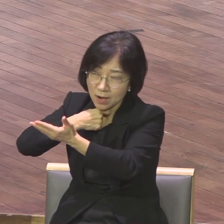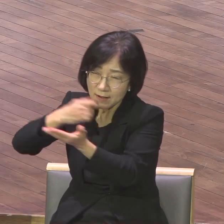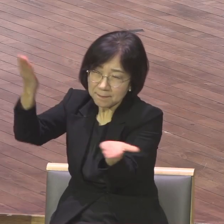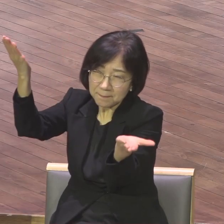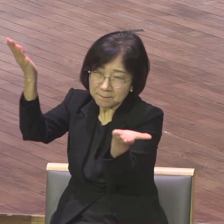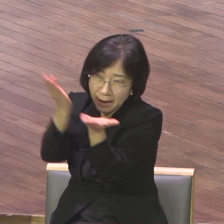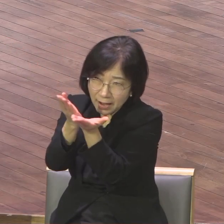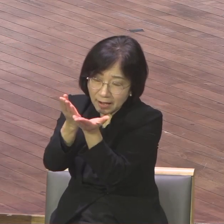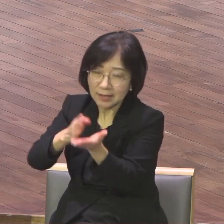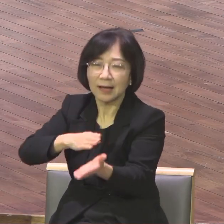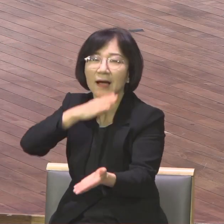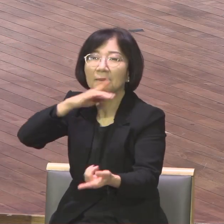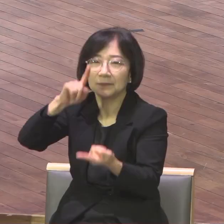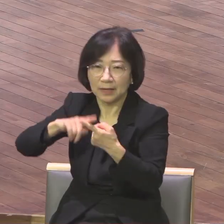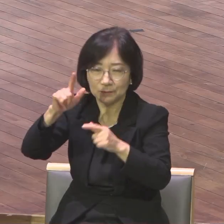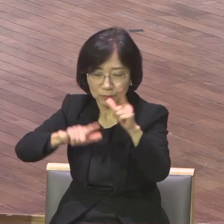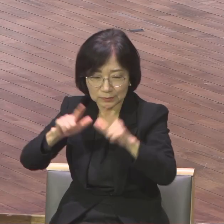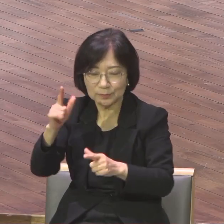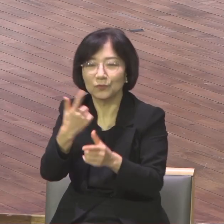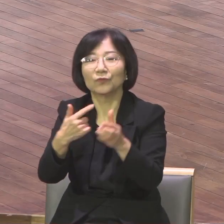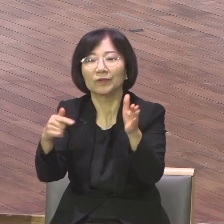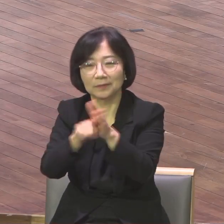함이라. 아멘.